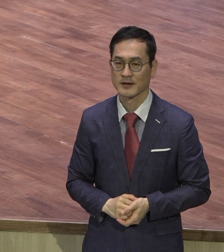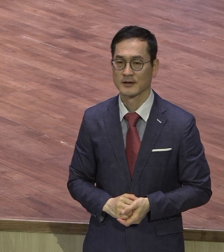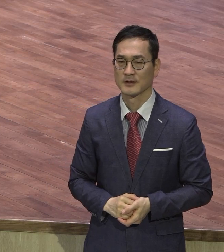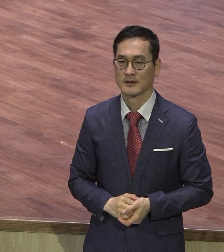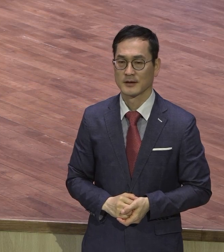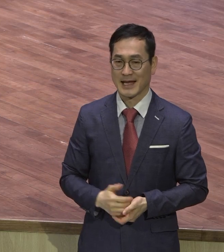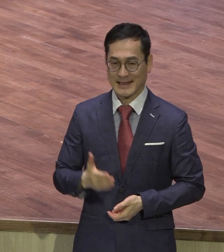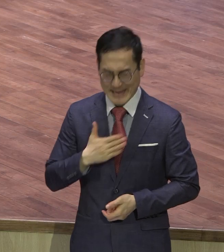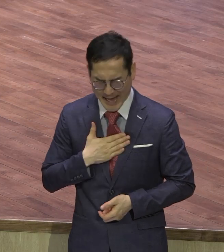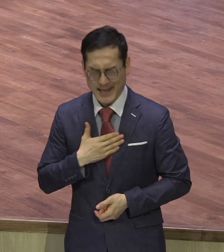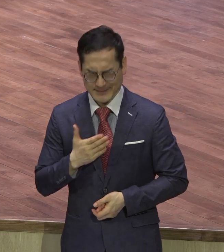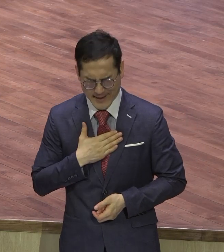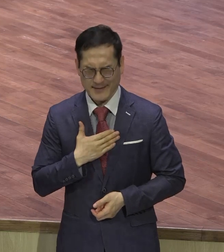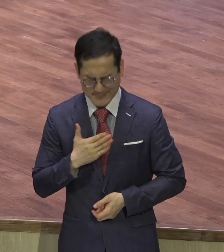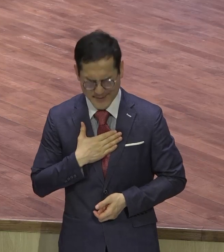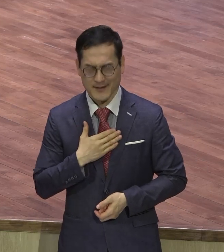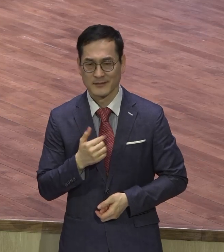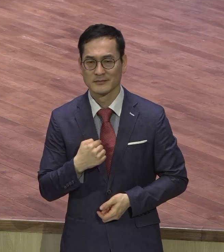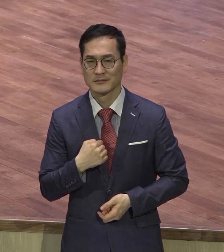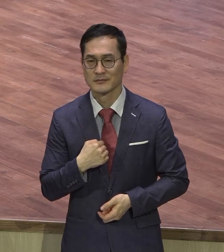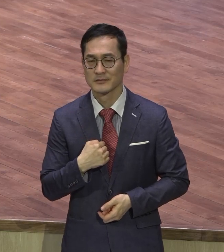나를, 내가.